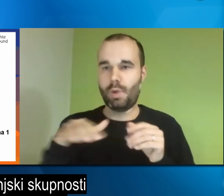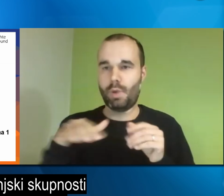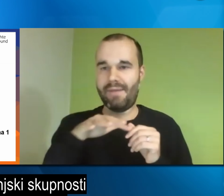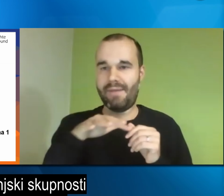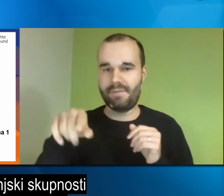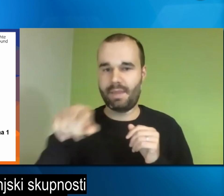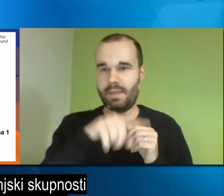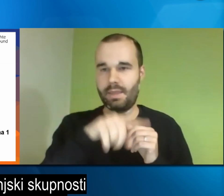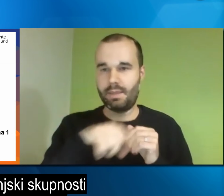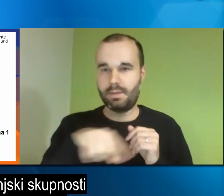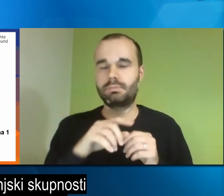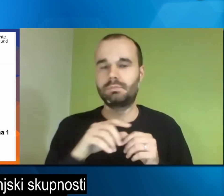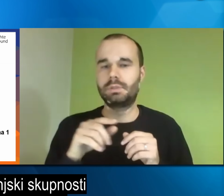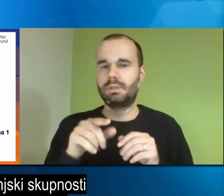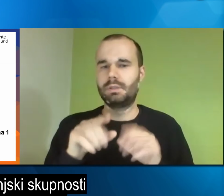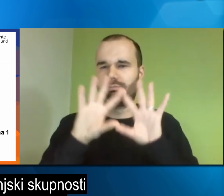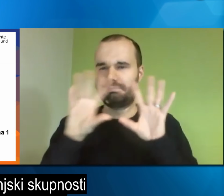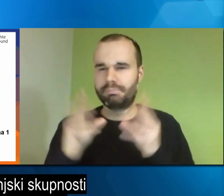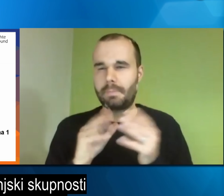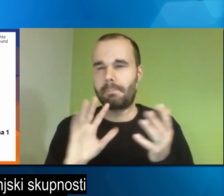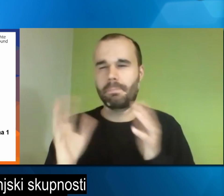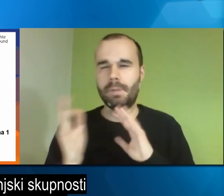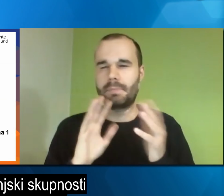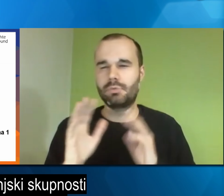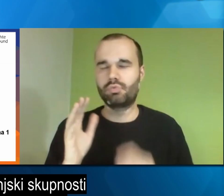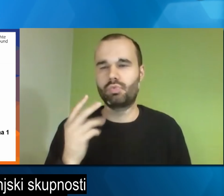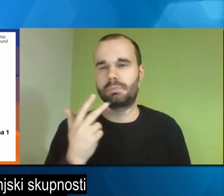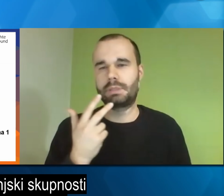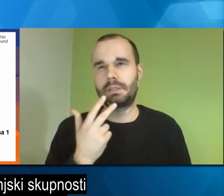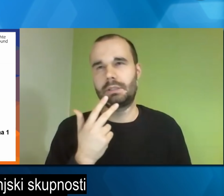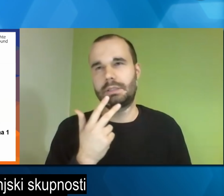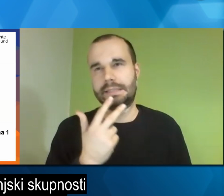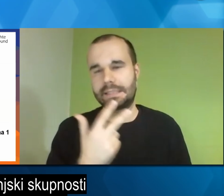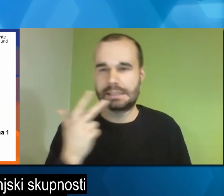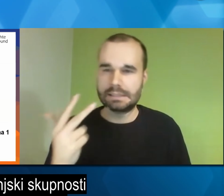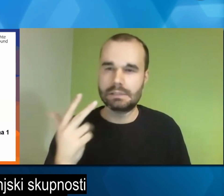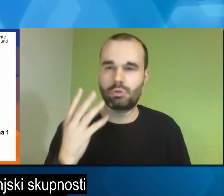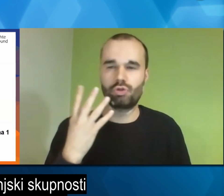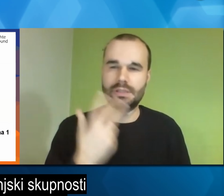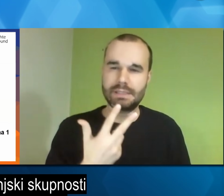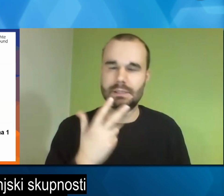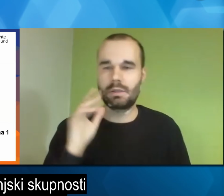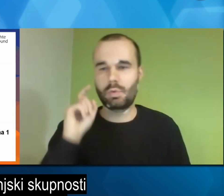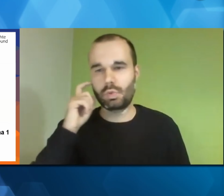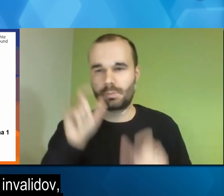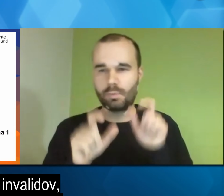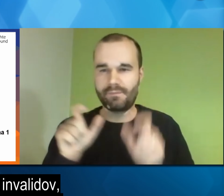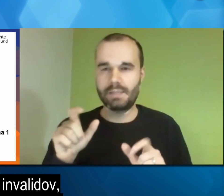Ta stanovanjska skupnost Heimweg v njej je na splošno oziroma približno